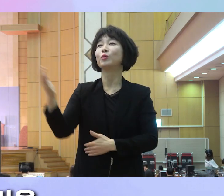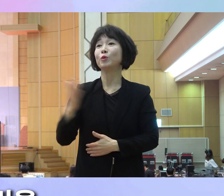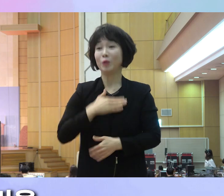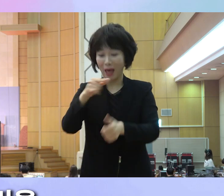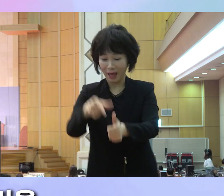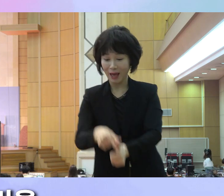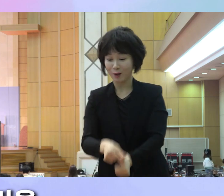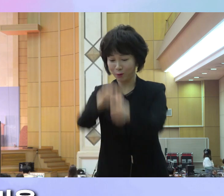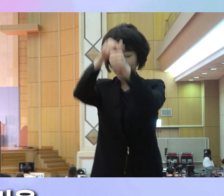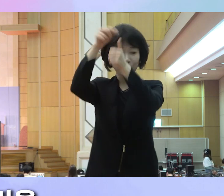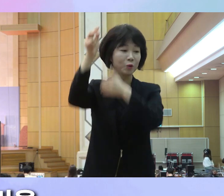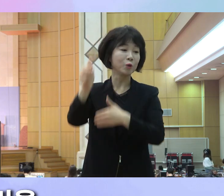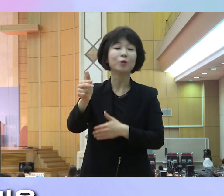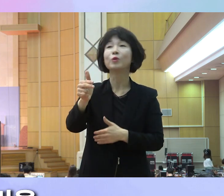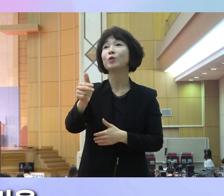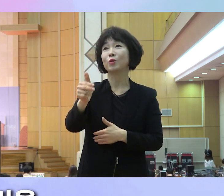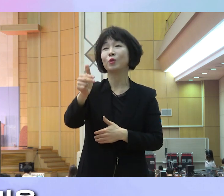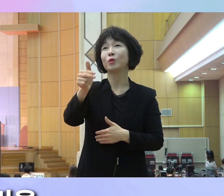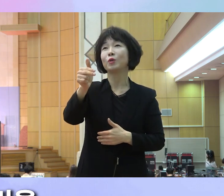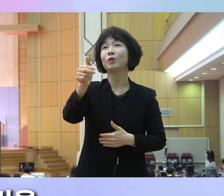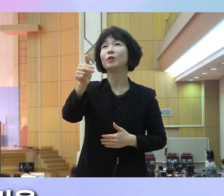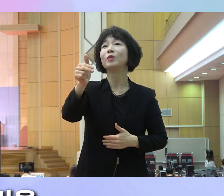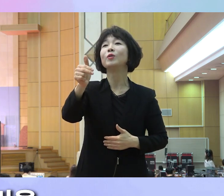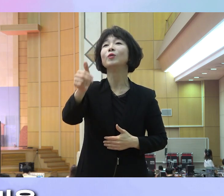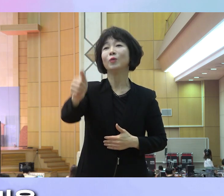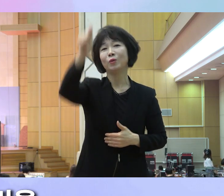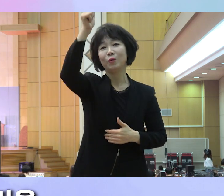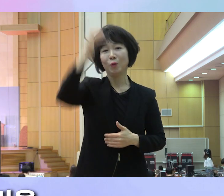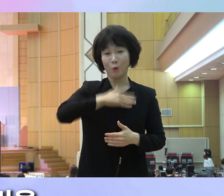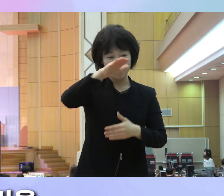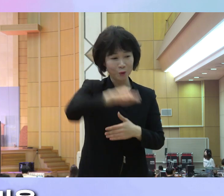예수 내 구주